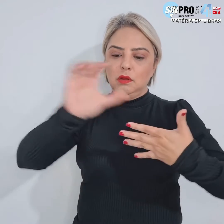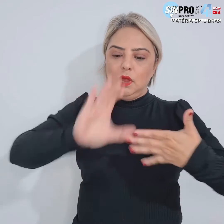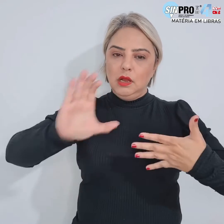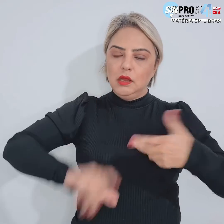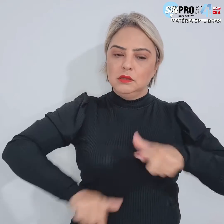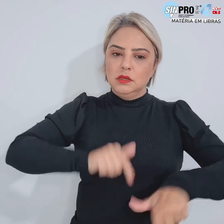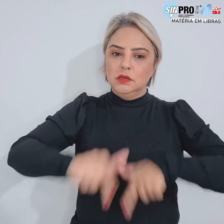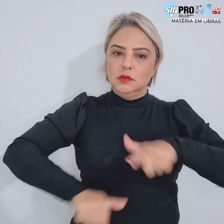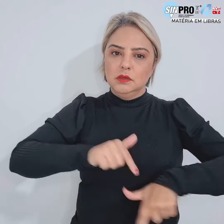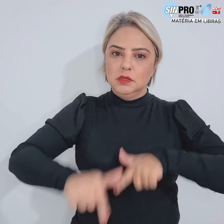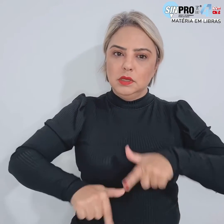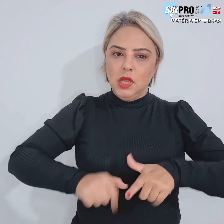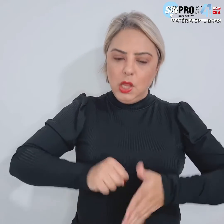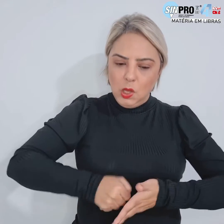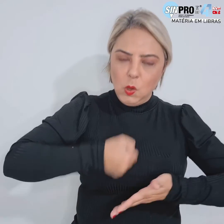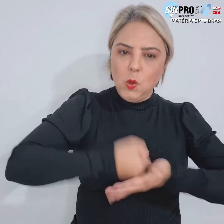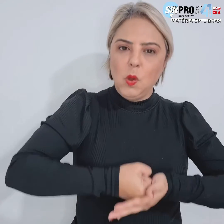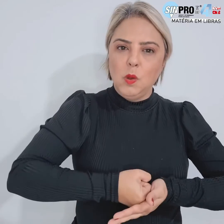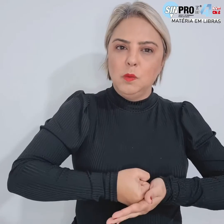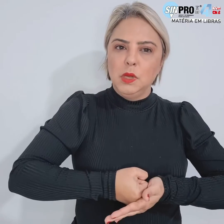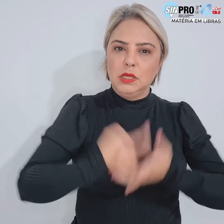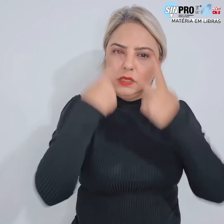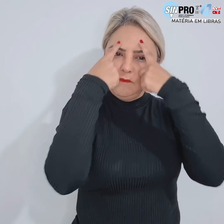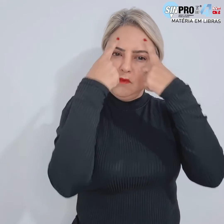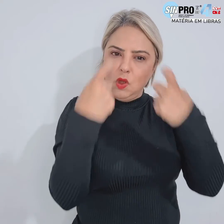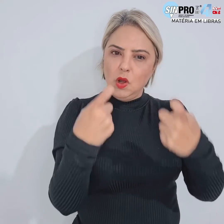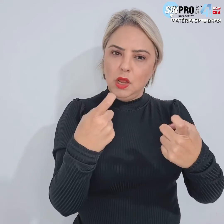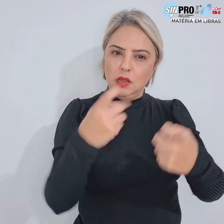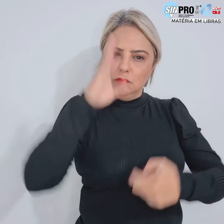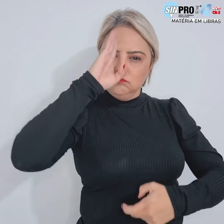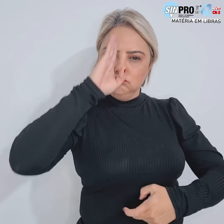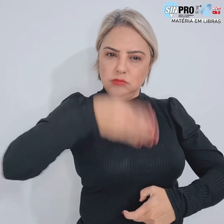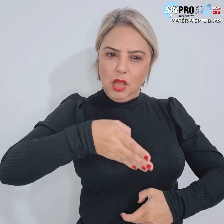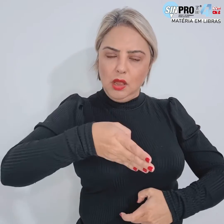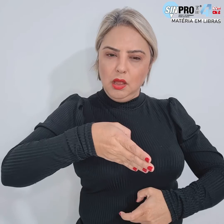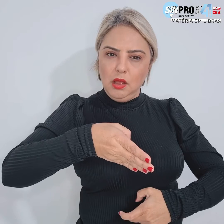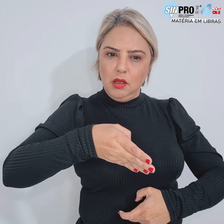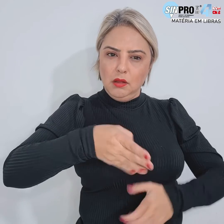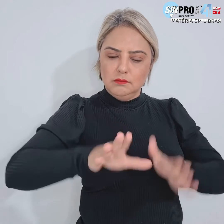que combatesse a tirania e, sobretudo, a rapinagem.